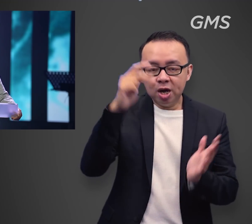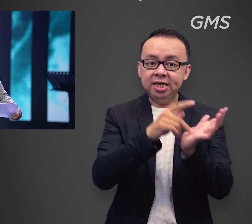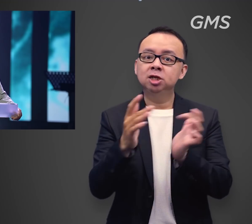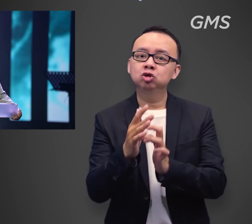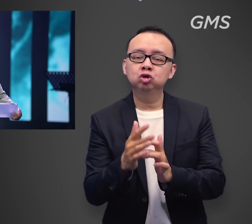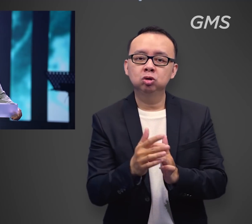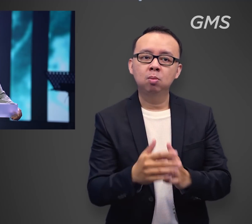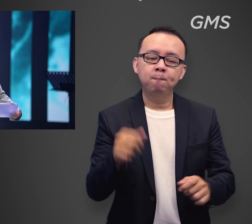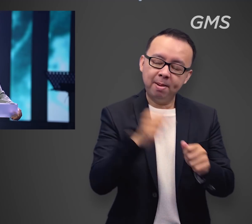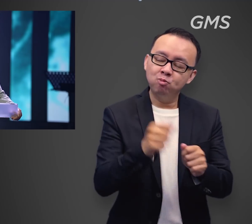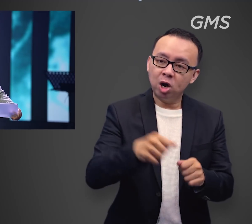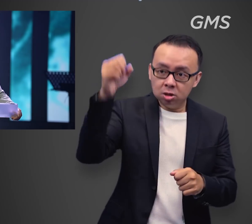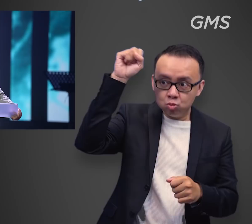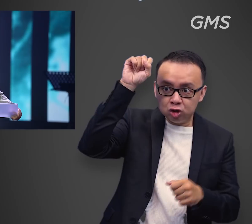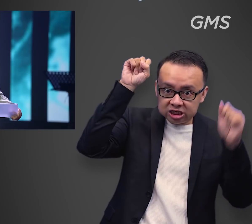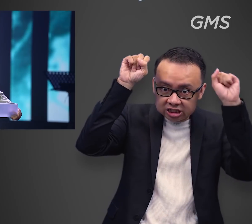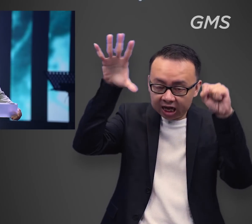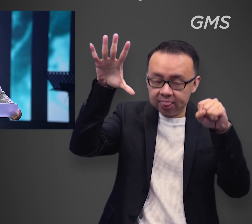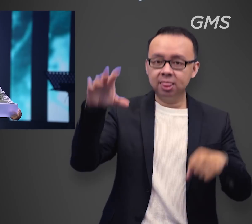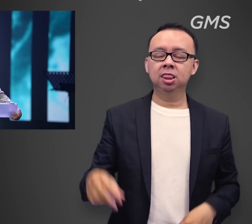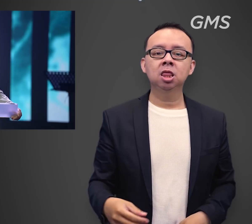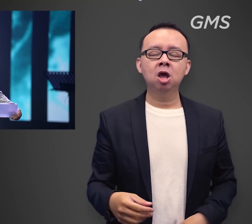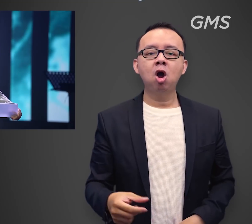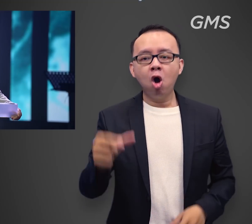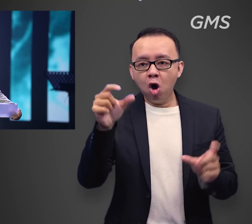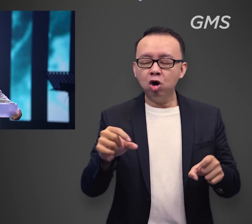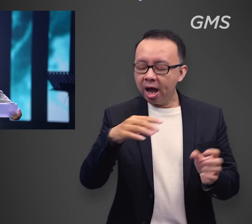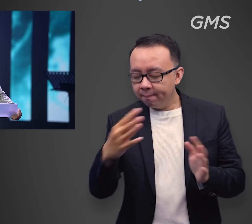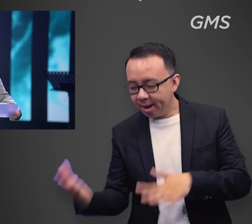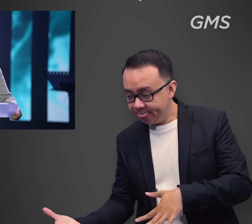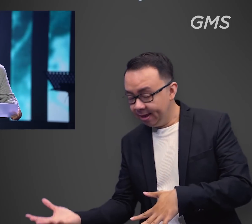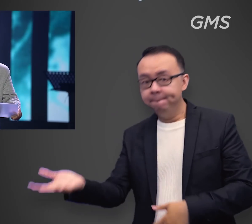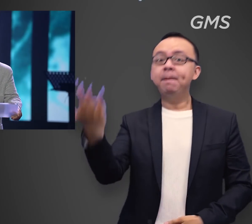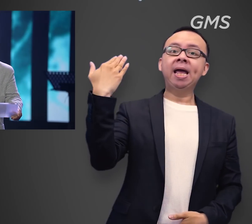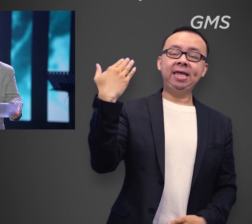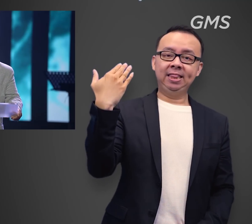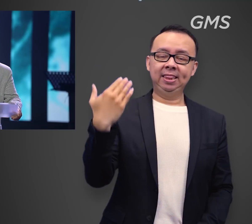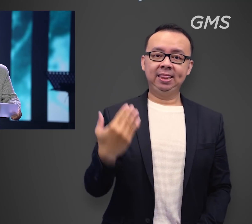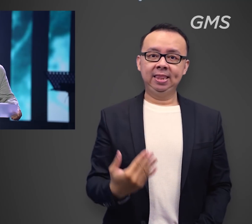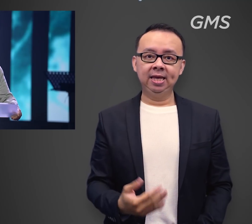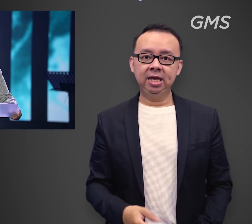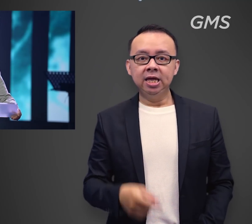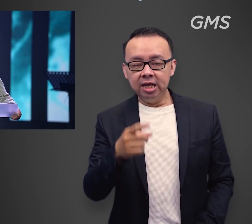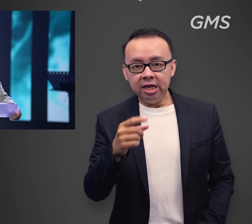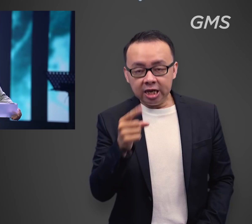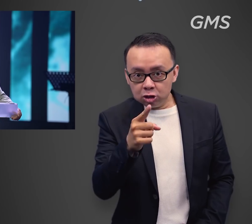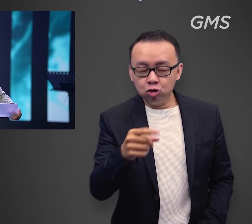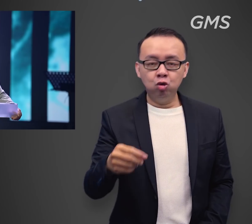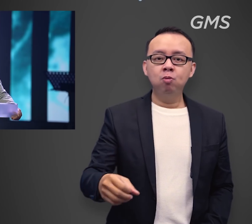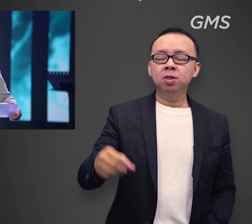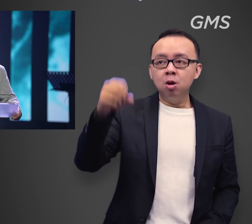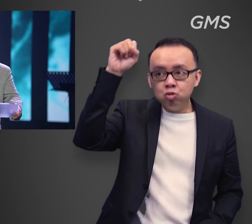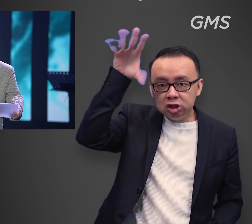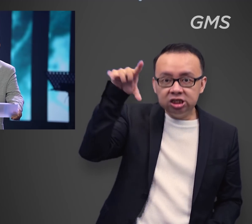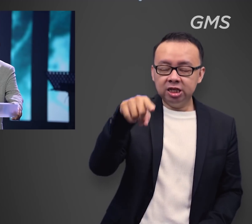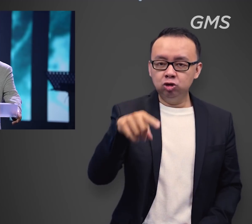Lazarus keluar. Orang mati itu bangkit, sebuah mujizat bagian Tuhan. Saya percaya itu bagian Tuhan melakukan mujizat di